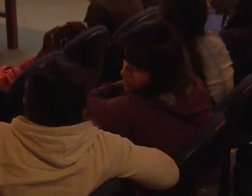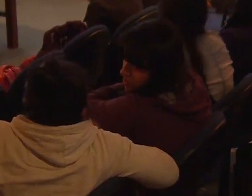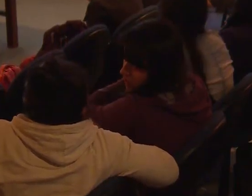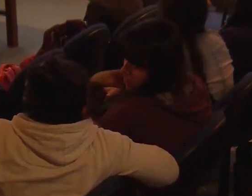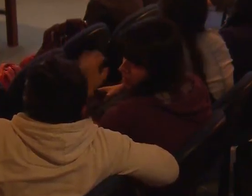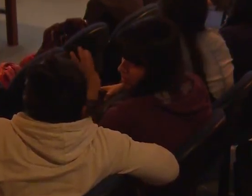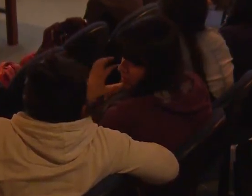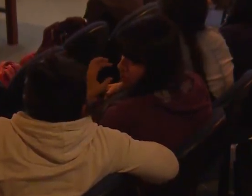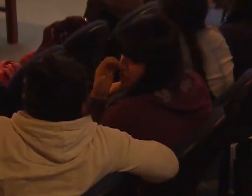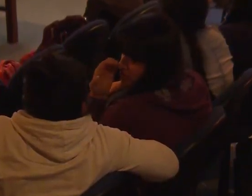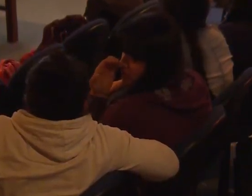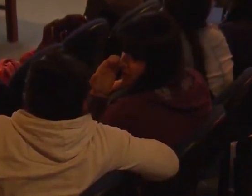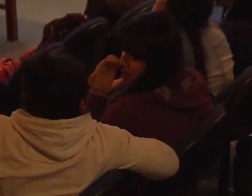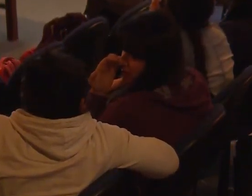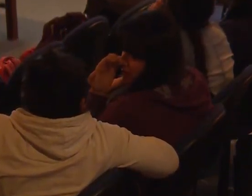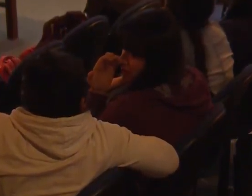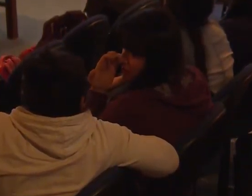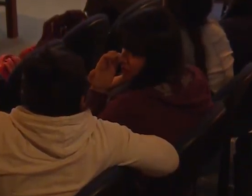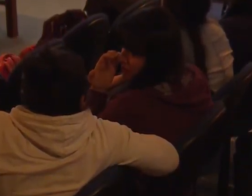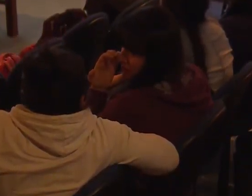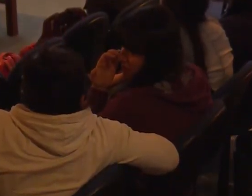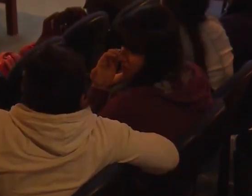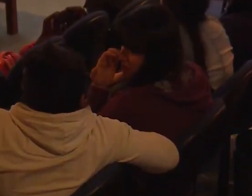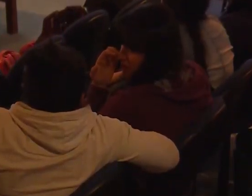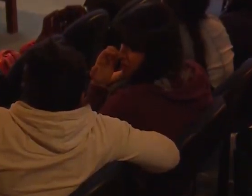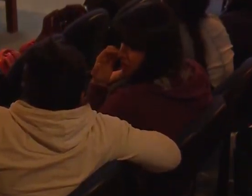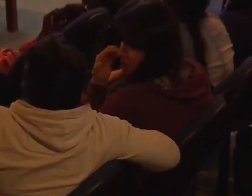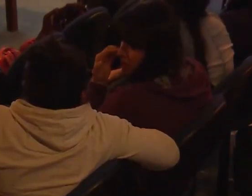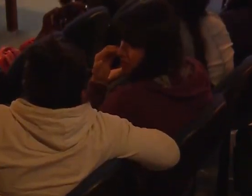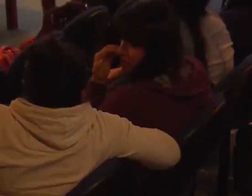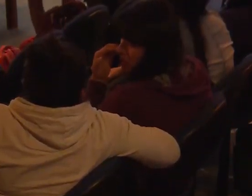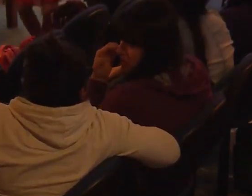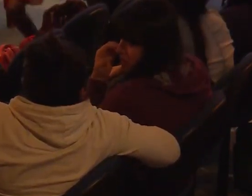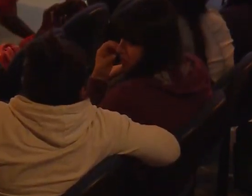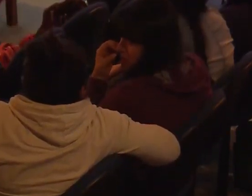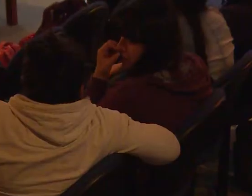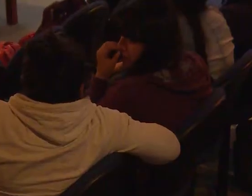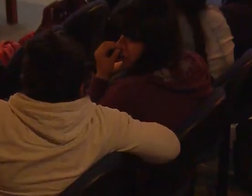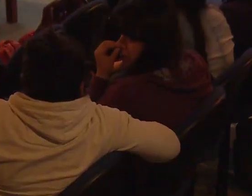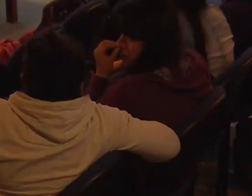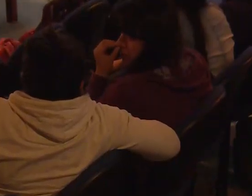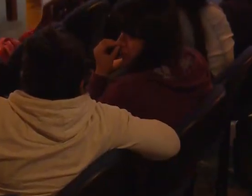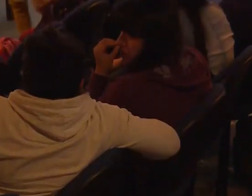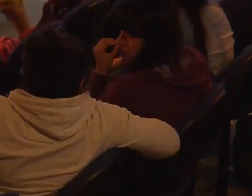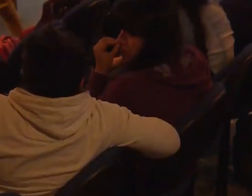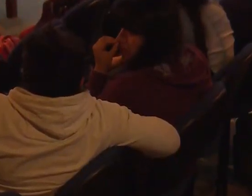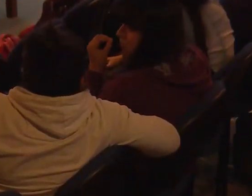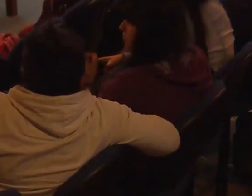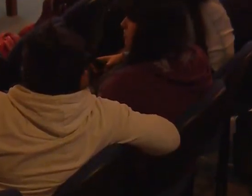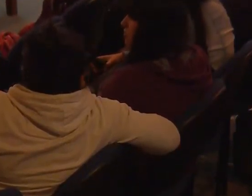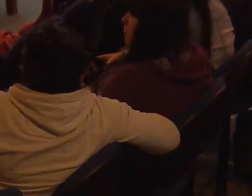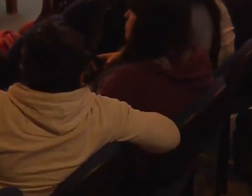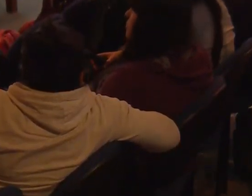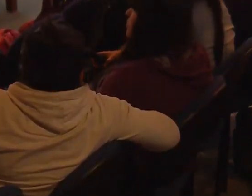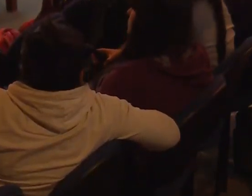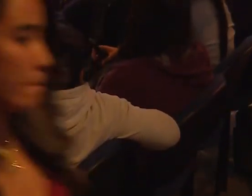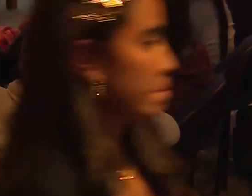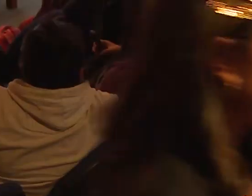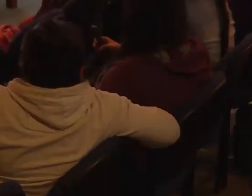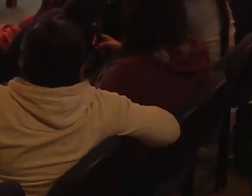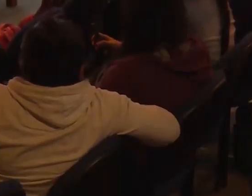arte, dice, ¿cómo logran plasmar su imaginación y su interpretación frente a las cosas? El segundo es de